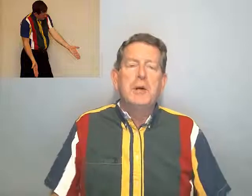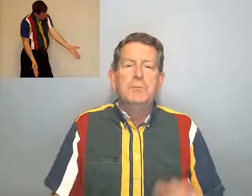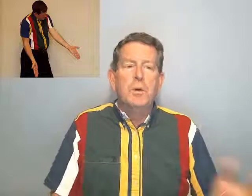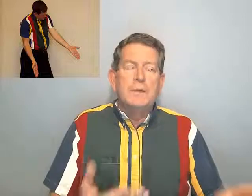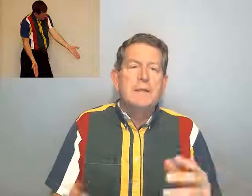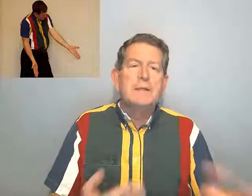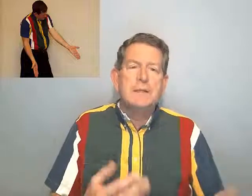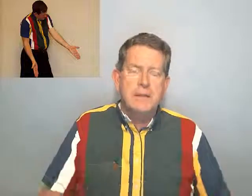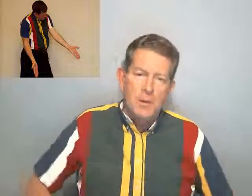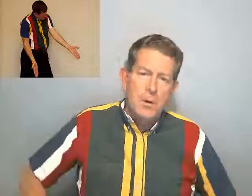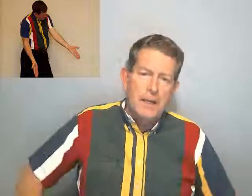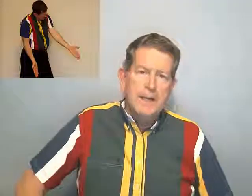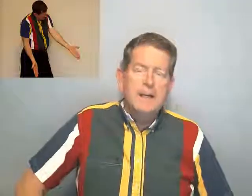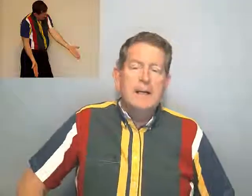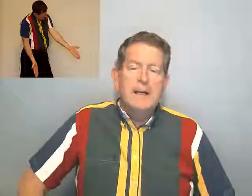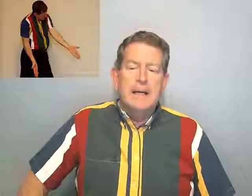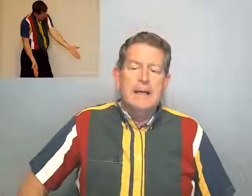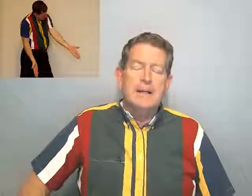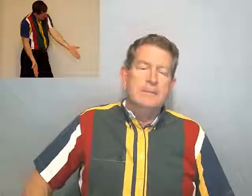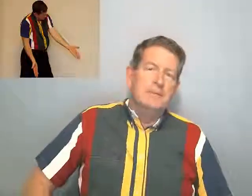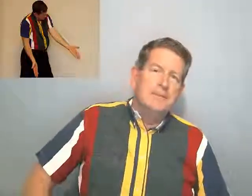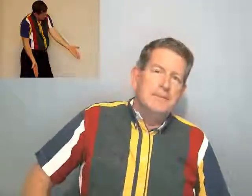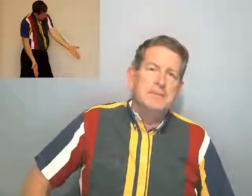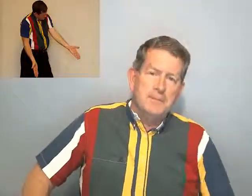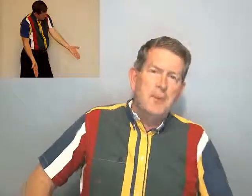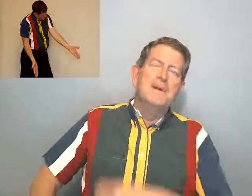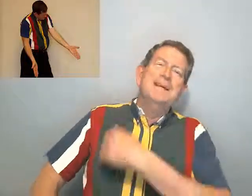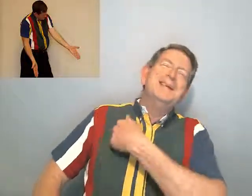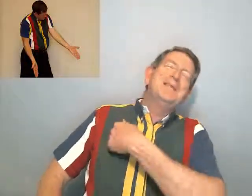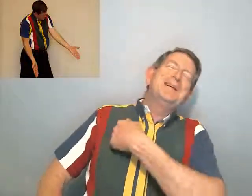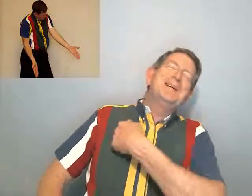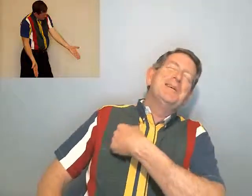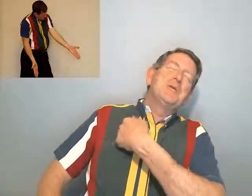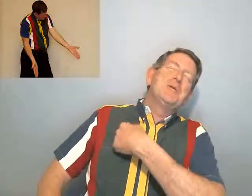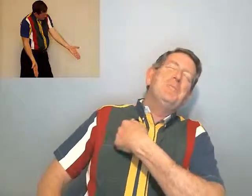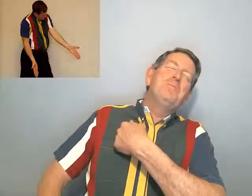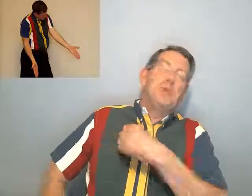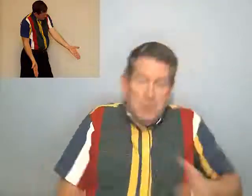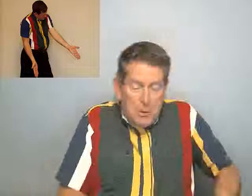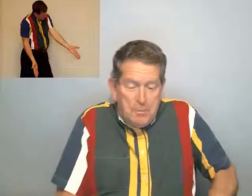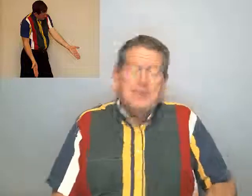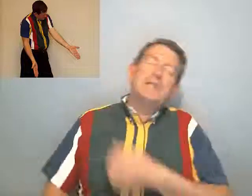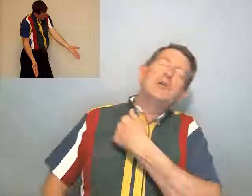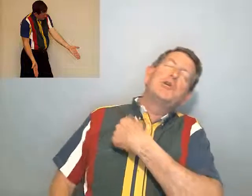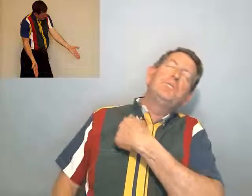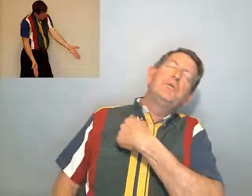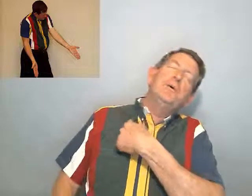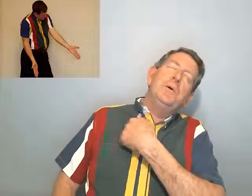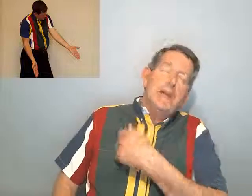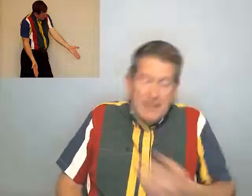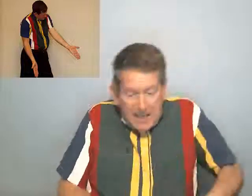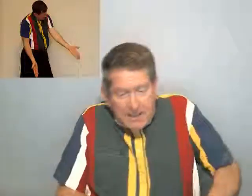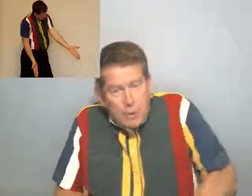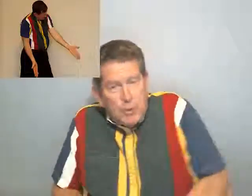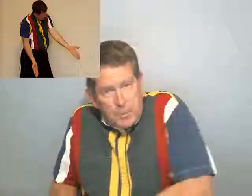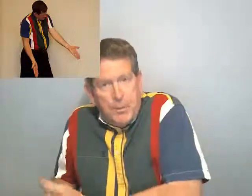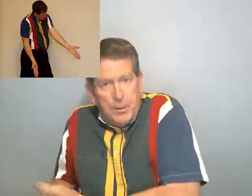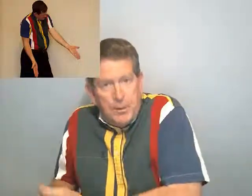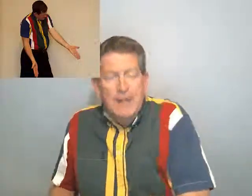mots distincts en anglais. Bon, donc ça c'est je peux, et ça c'est je peux. Ça